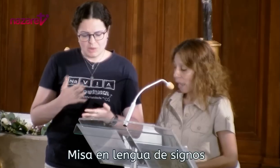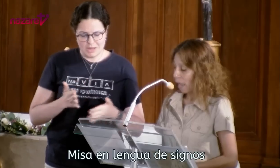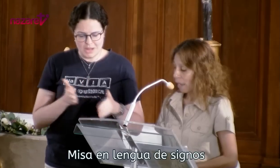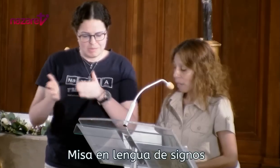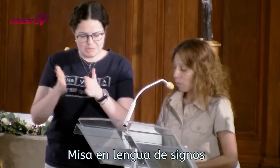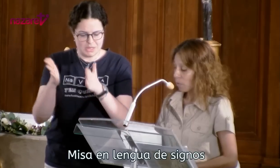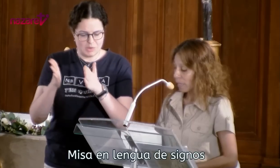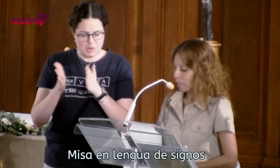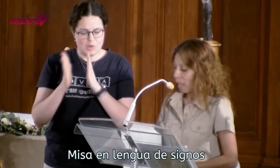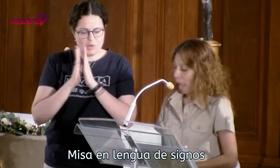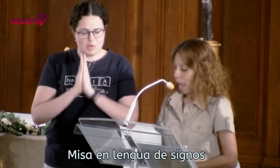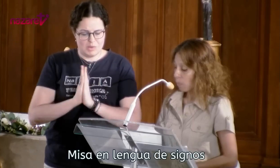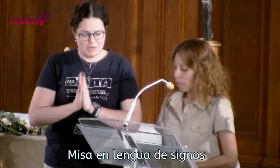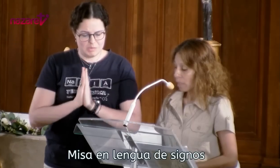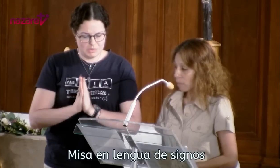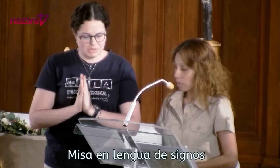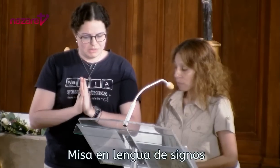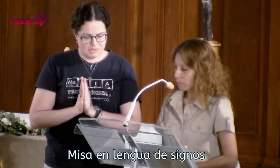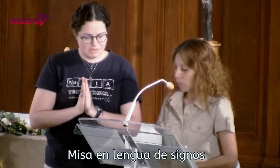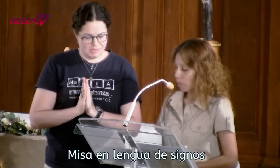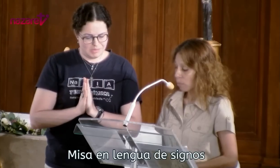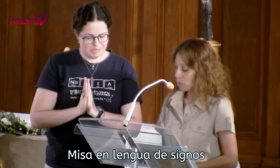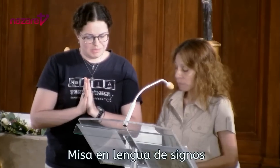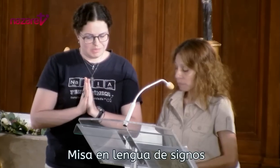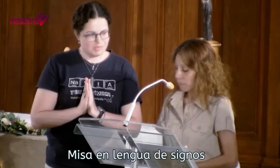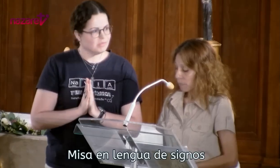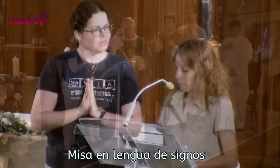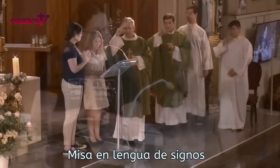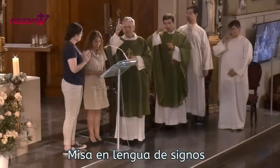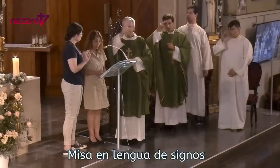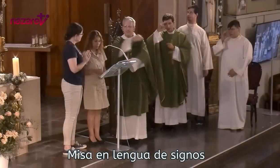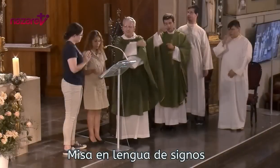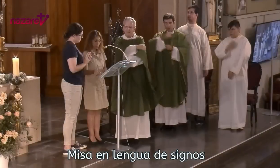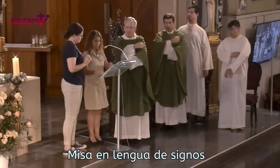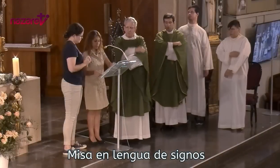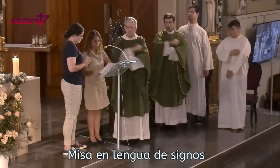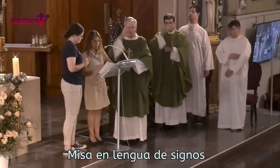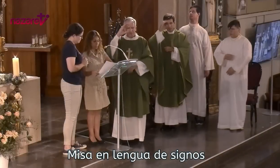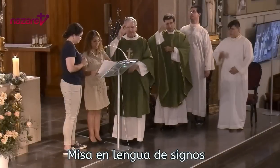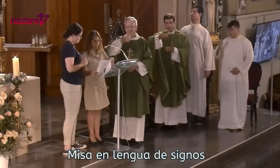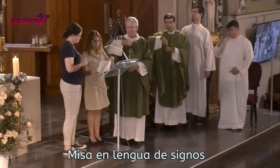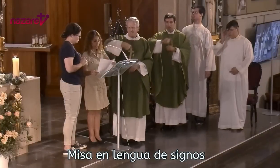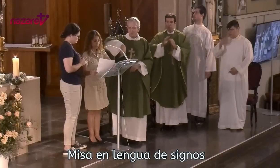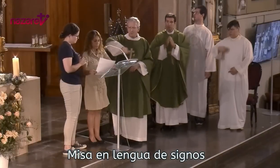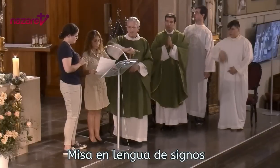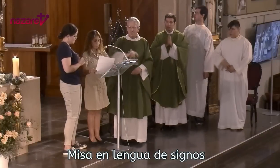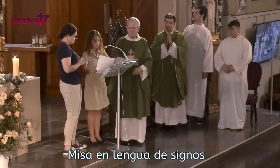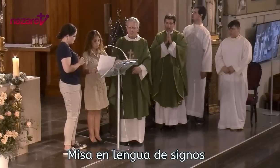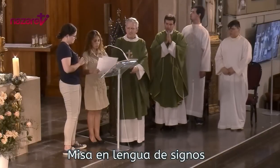haga volver al buen camino. Oremos. Padre de los pobres, escúchanos.